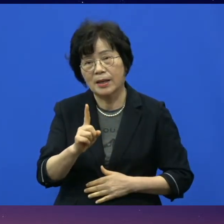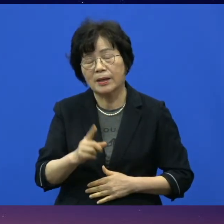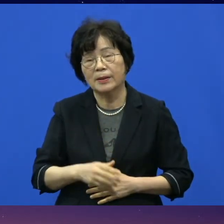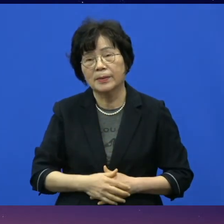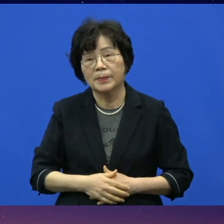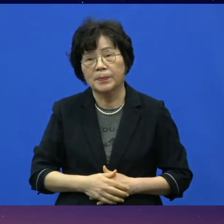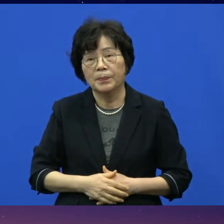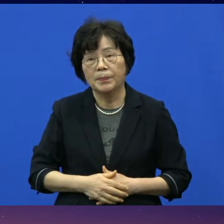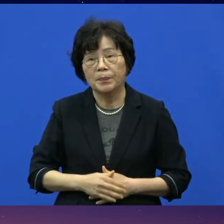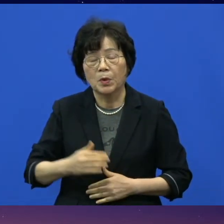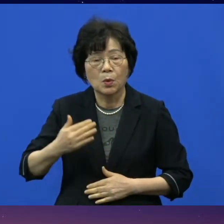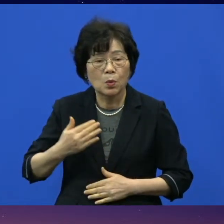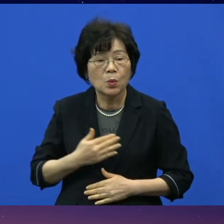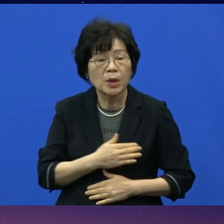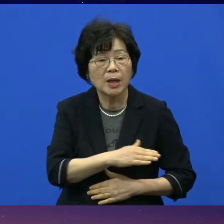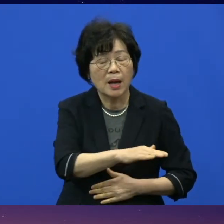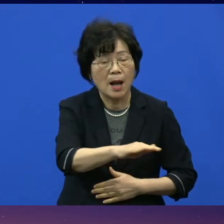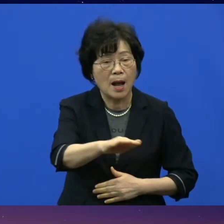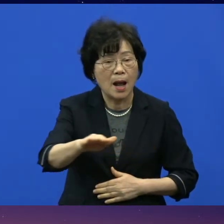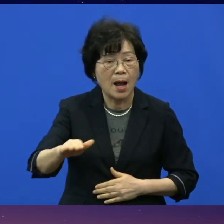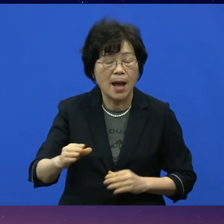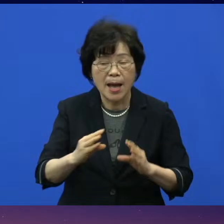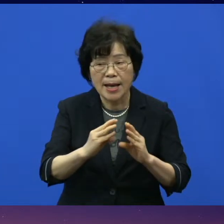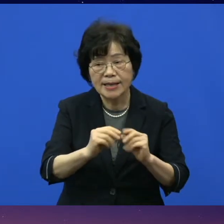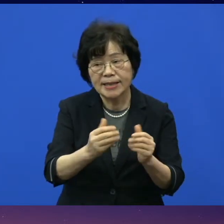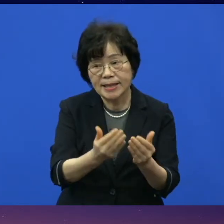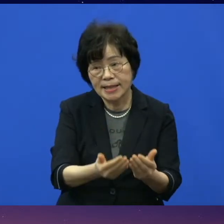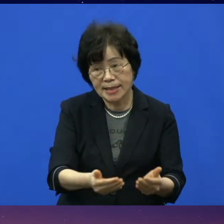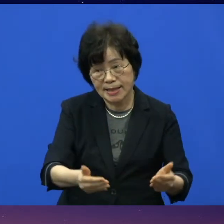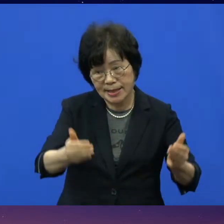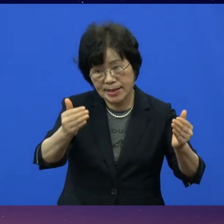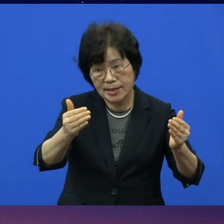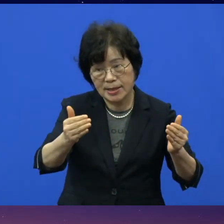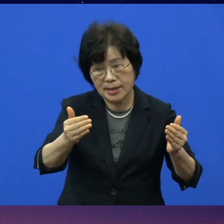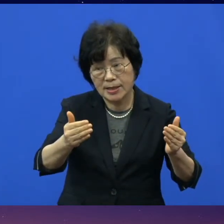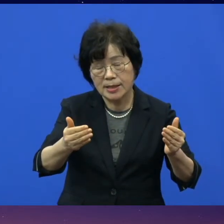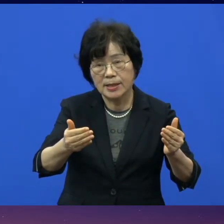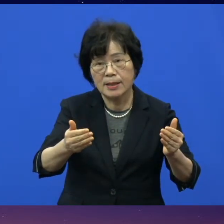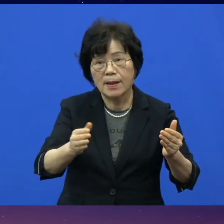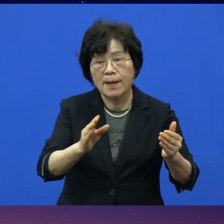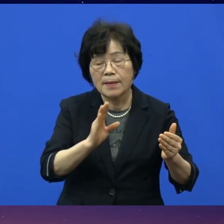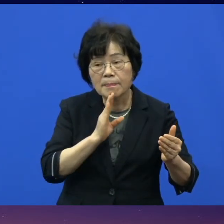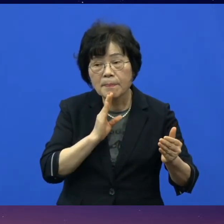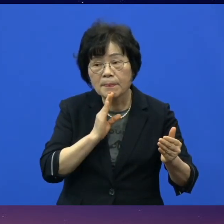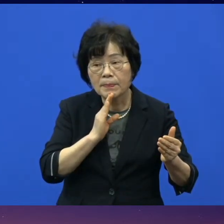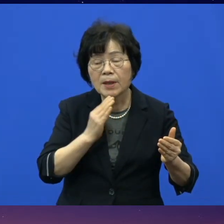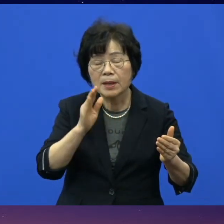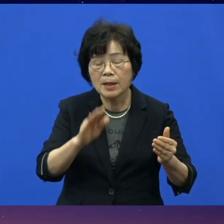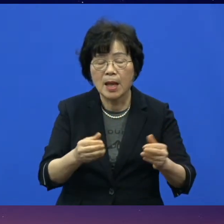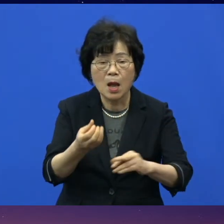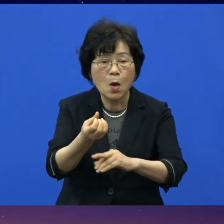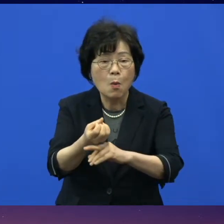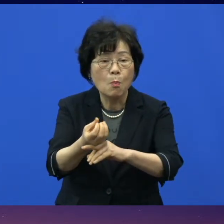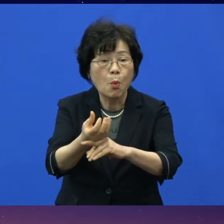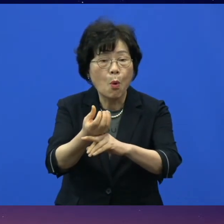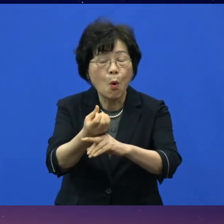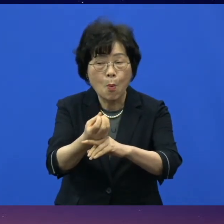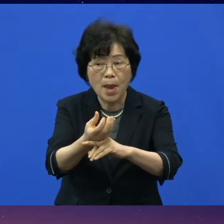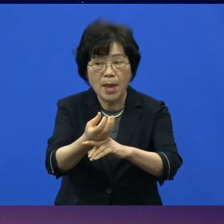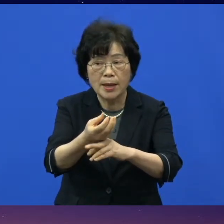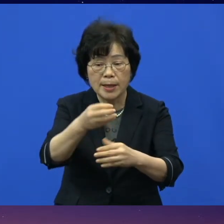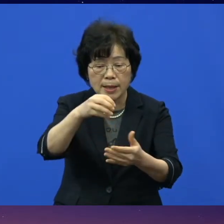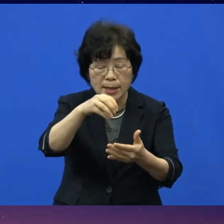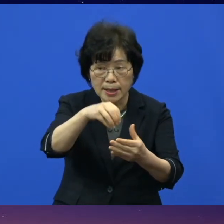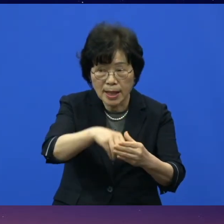보면 우리가 질그릇인데 무슨 질그릇이냐? 보배를 담은 질그릇이라.